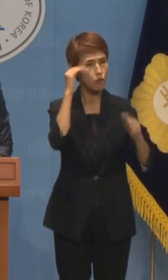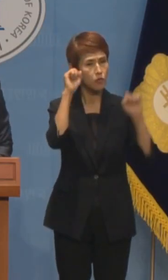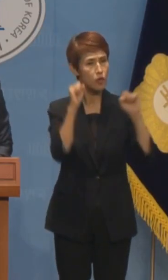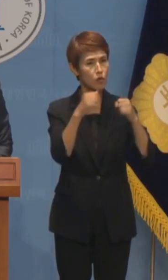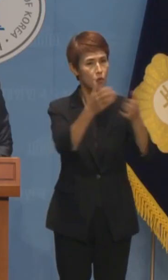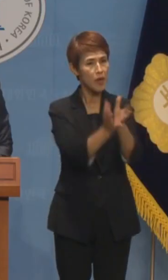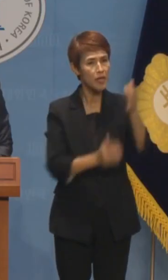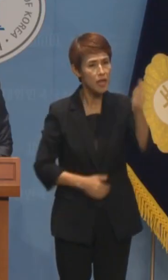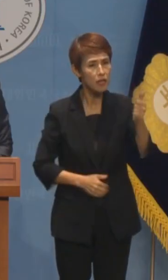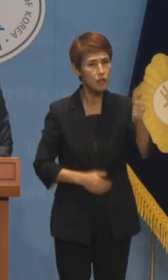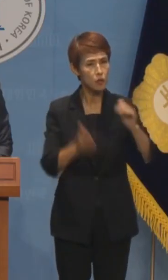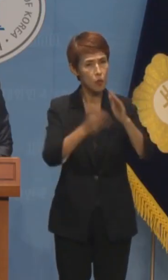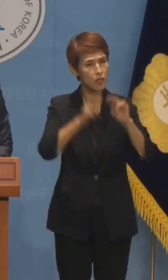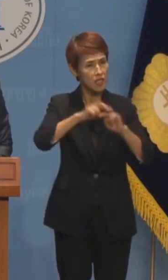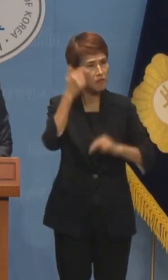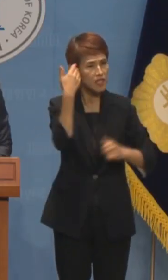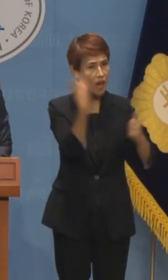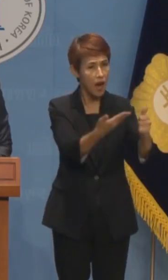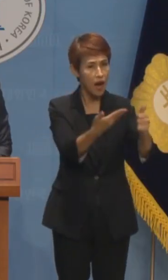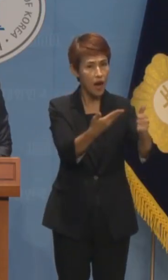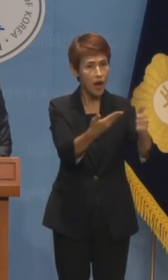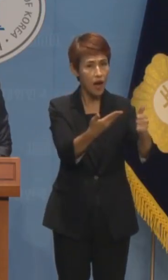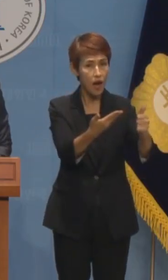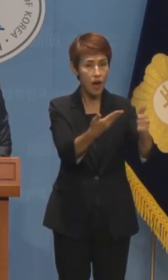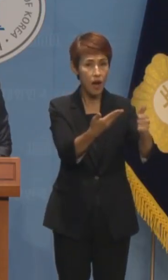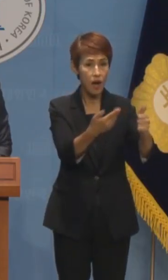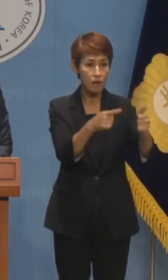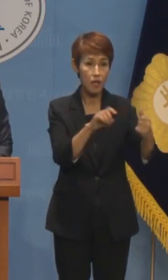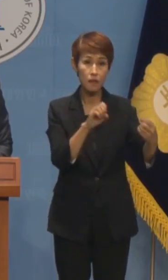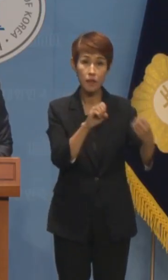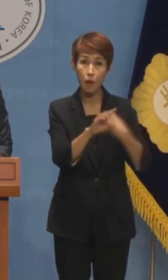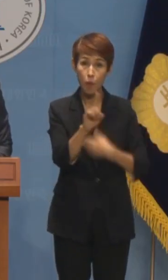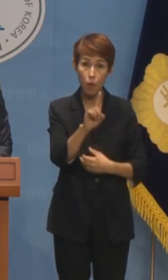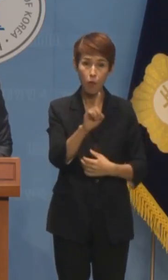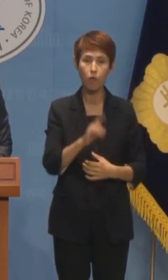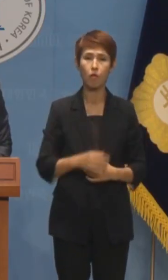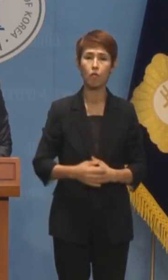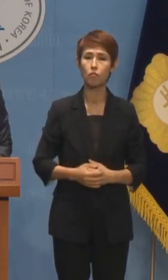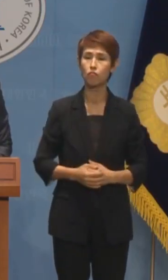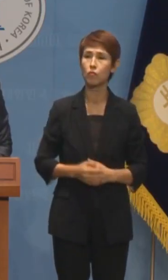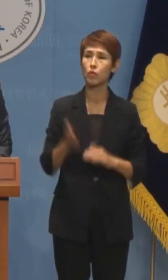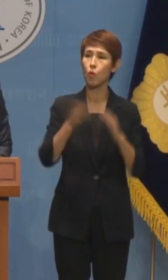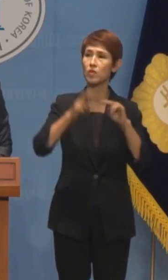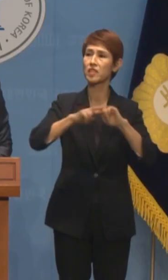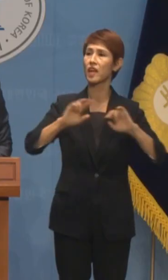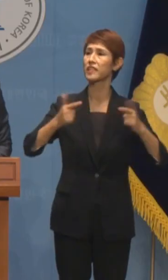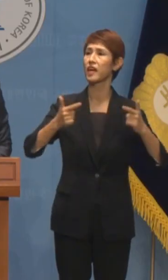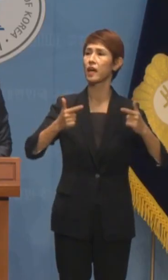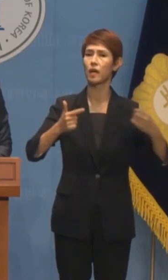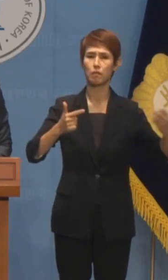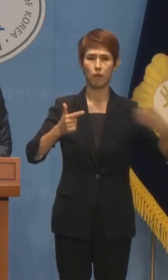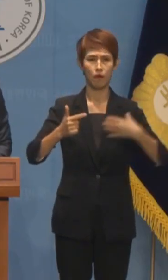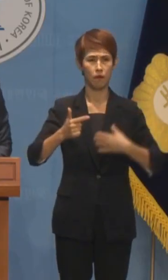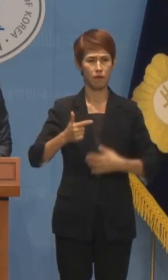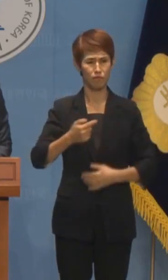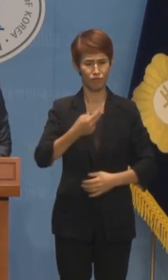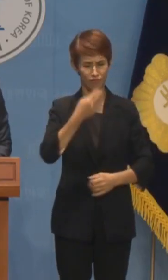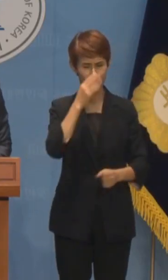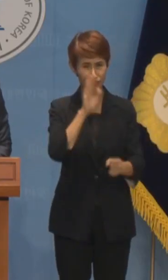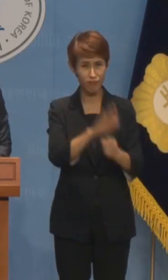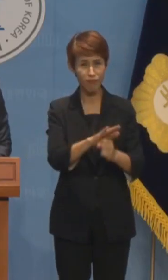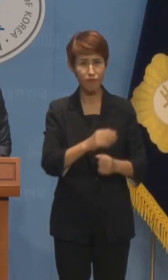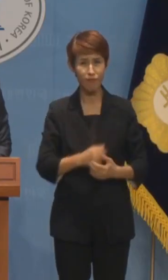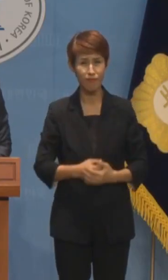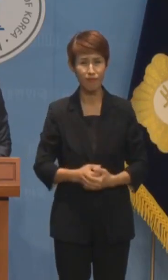대한체육회장은 공직자입니까? 라고 묻자 이 회장은 자신은 공직자가 아니라는 어처구니 없는